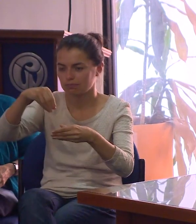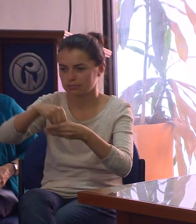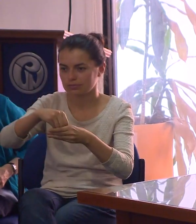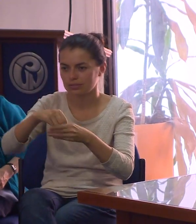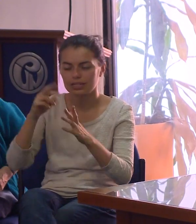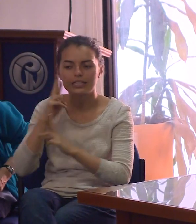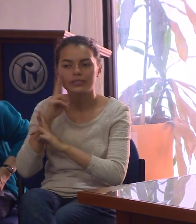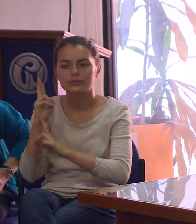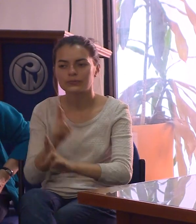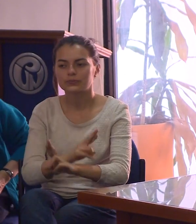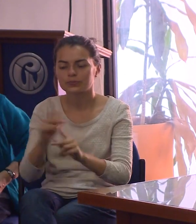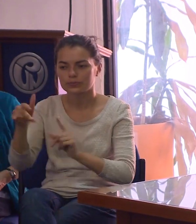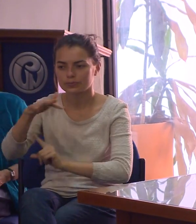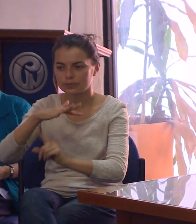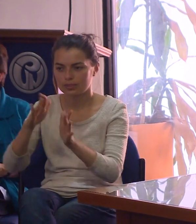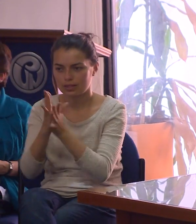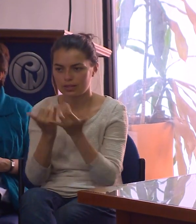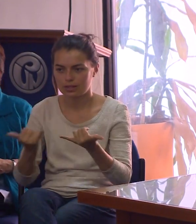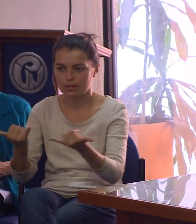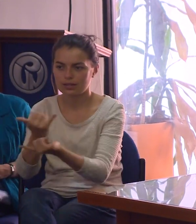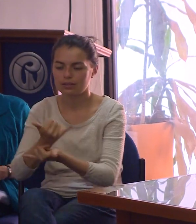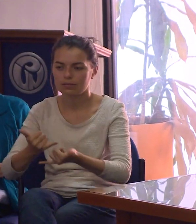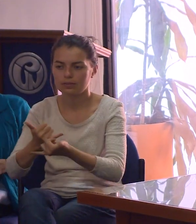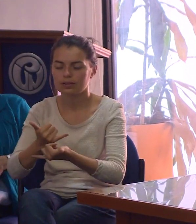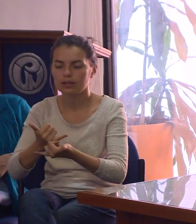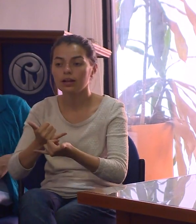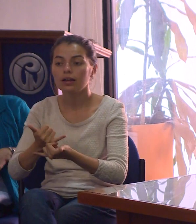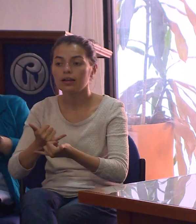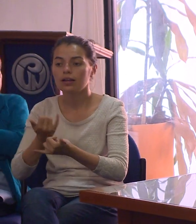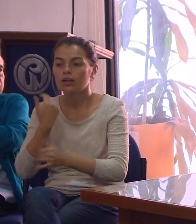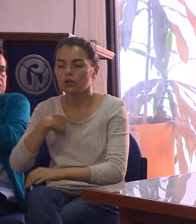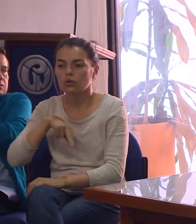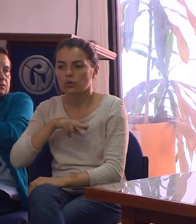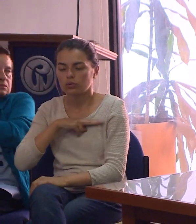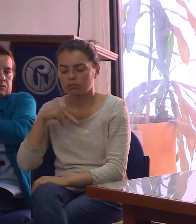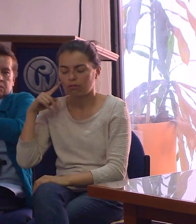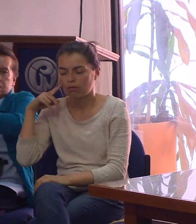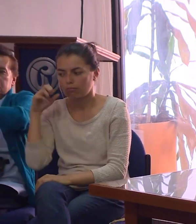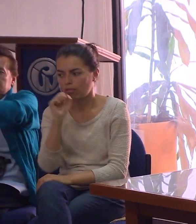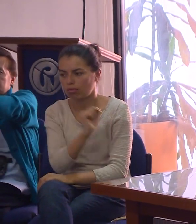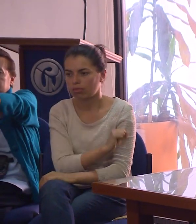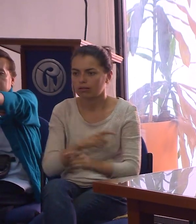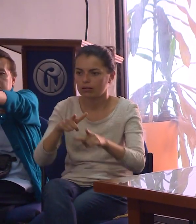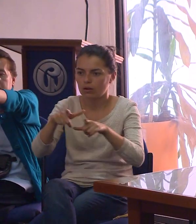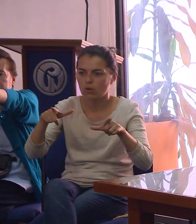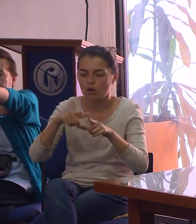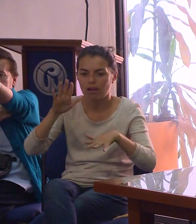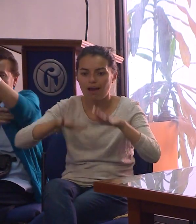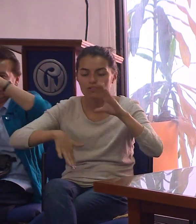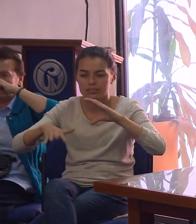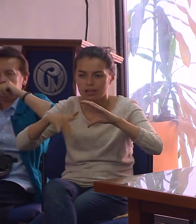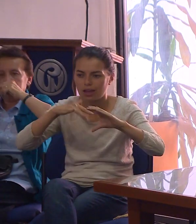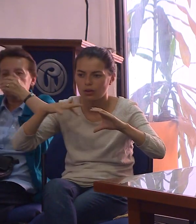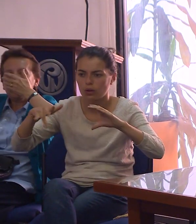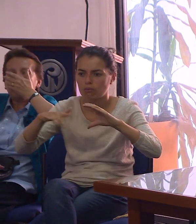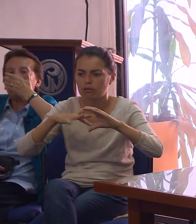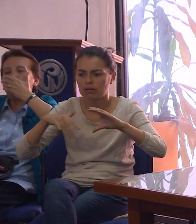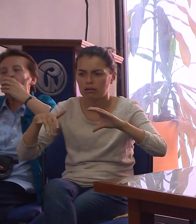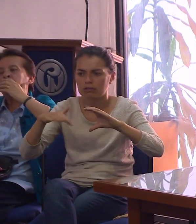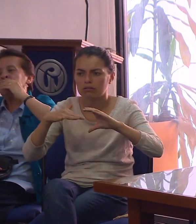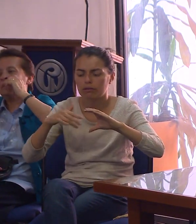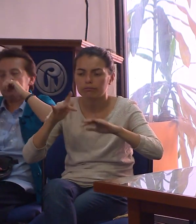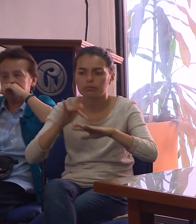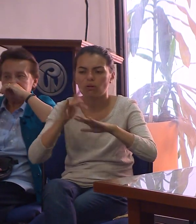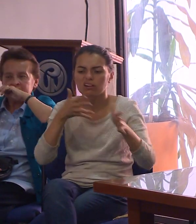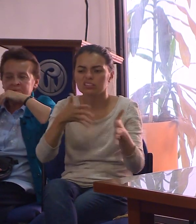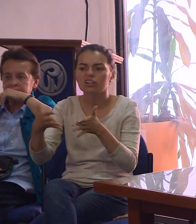a reconocer esa realidad. Nos hemos encontrado en lugares donde la educación ambiental se tiene que enseñar en un salón o